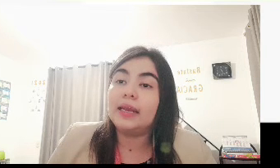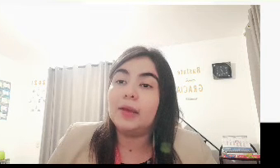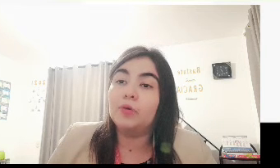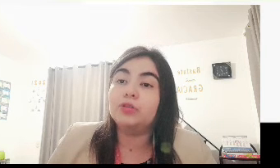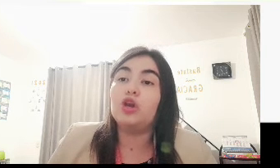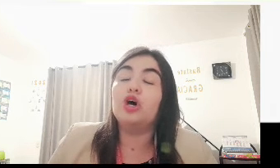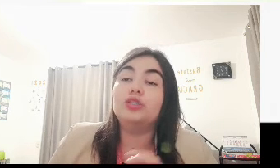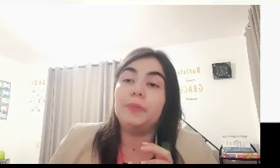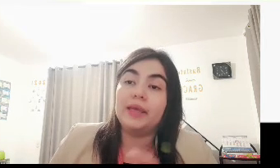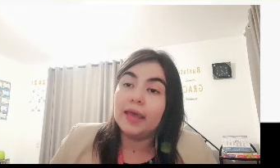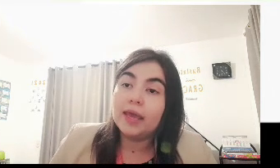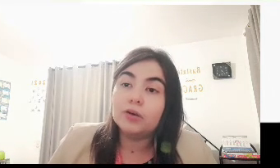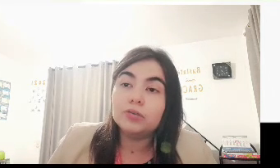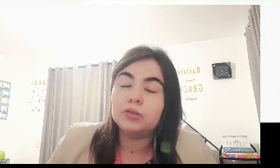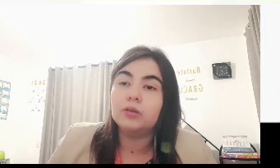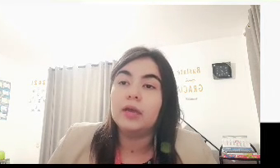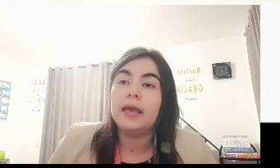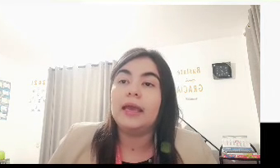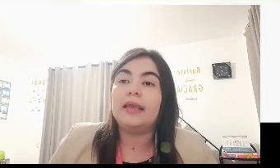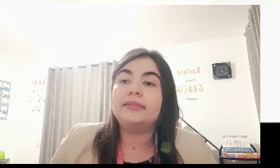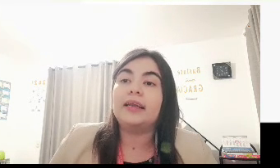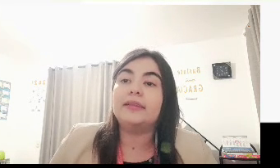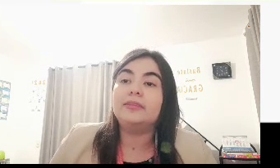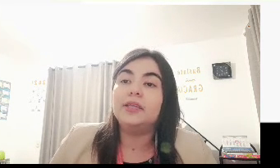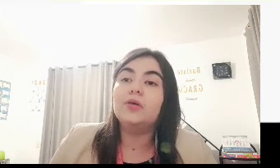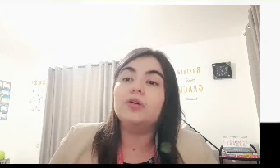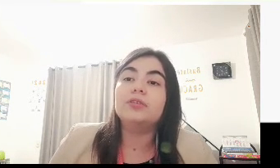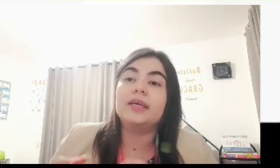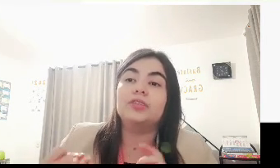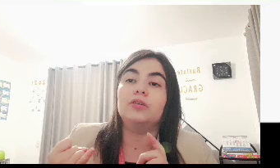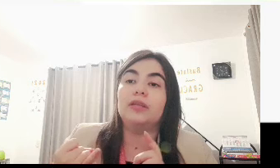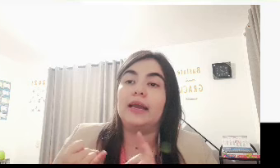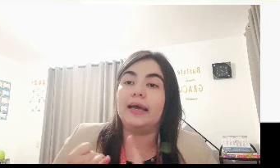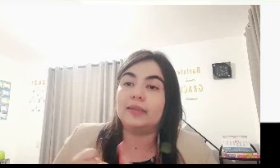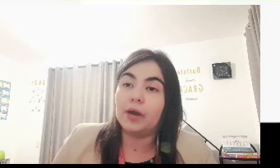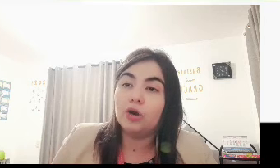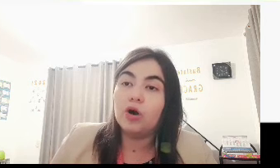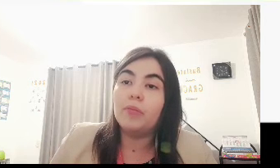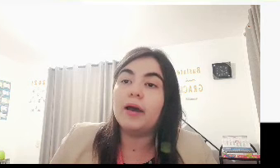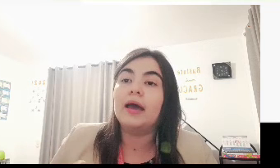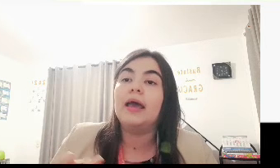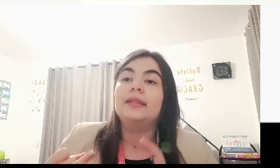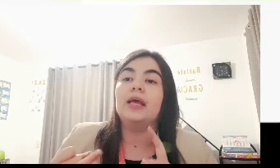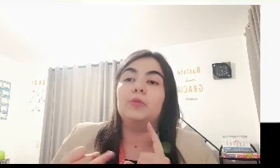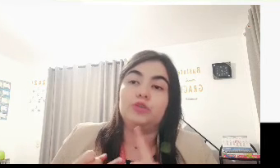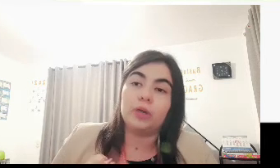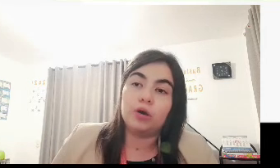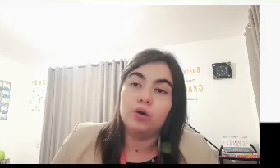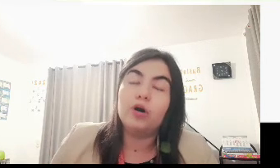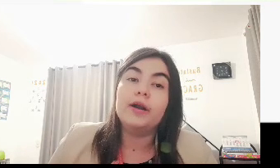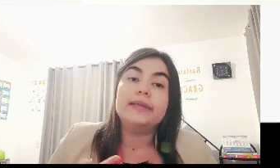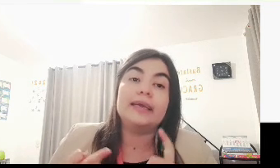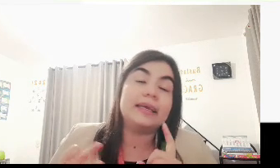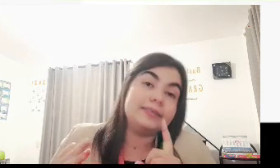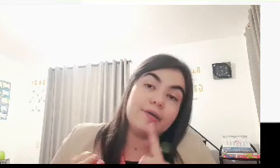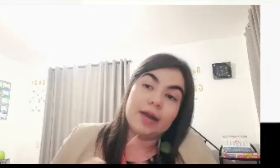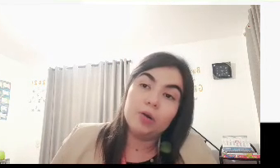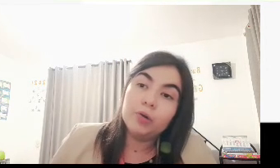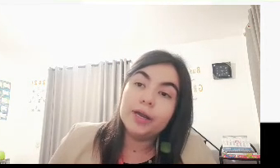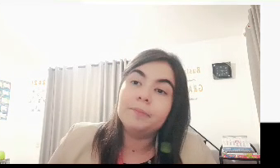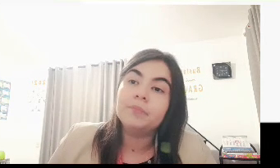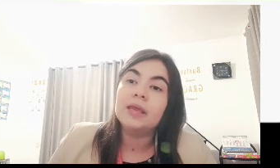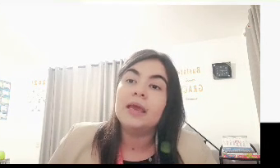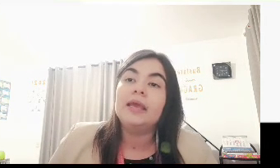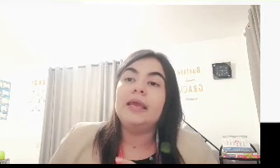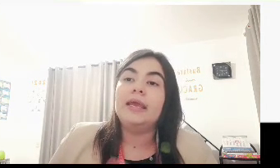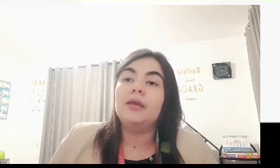También tenemos los videos interactivos que son de la gata maroma, del monstruo de colores, de A qué sabe la